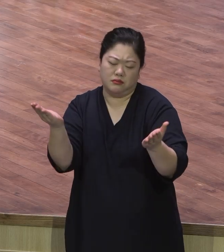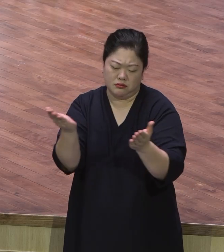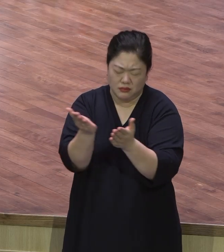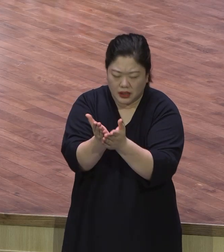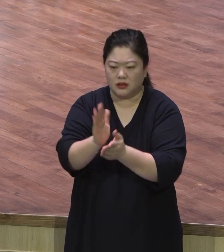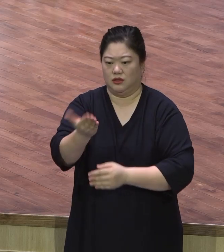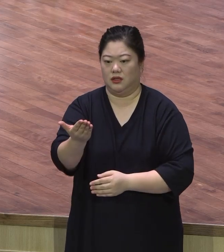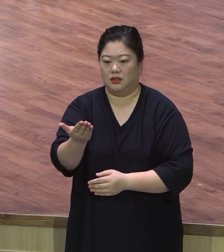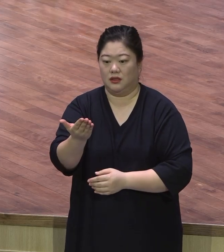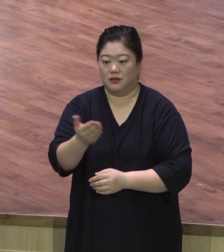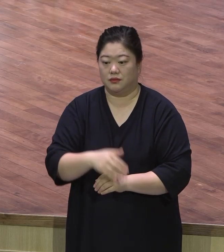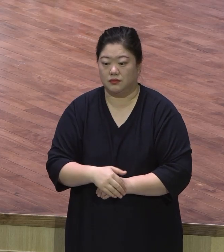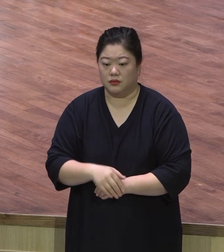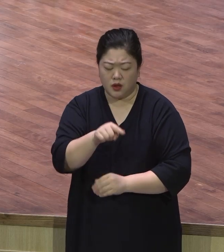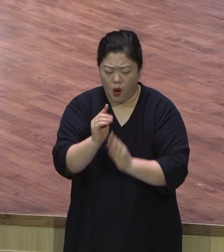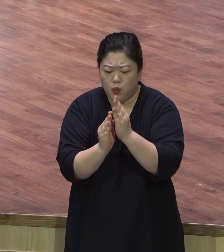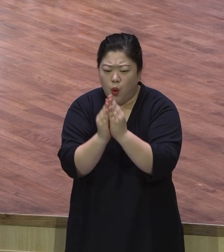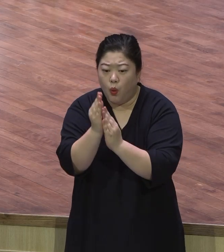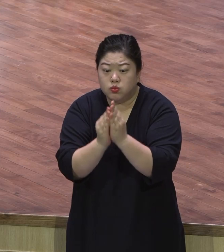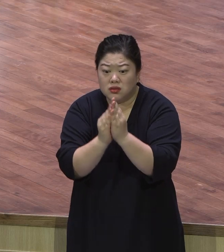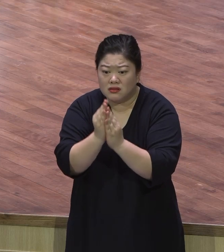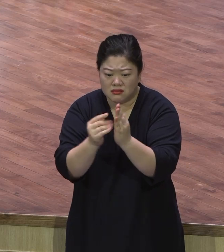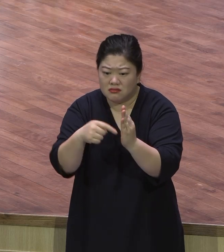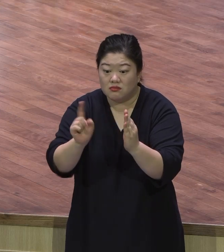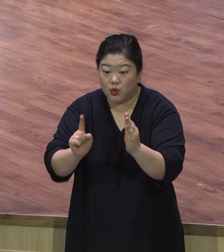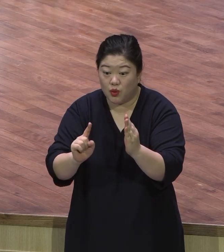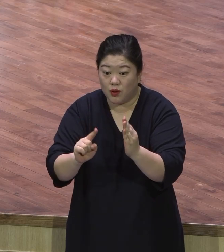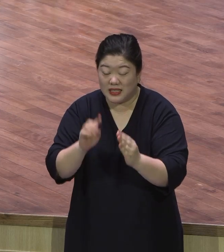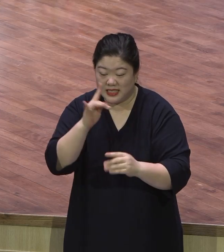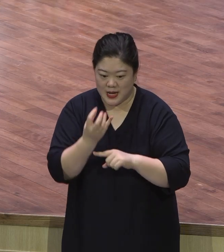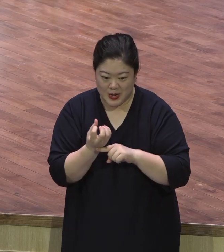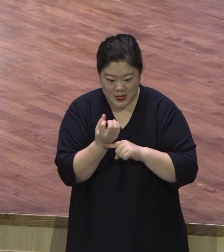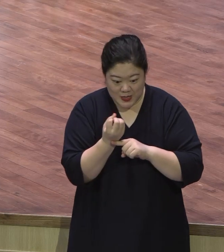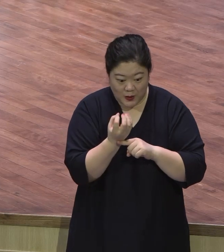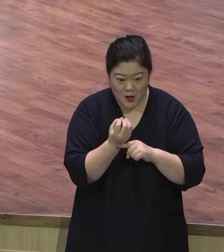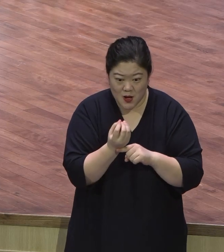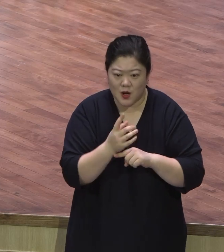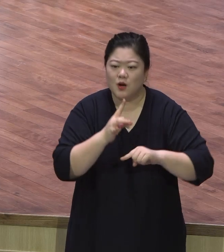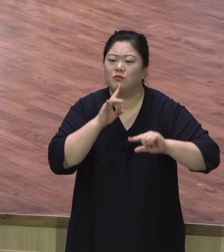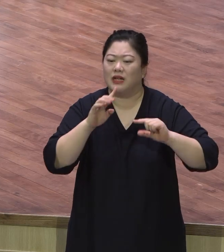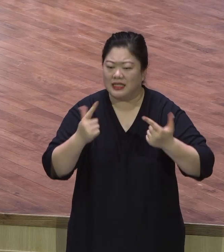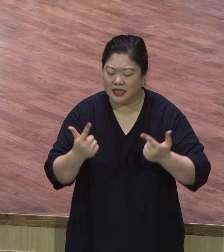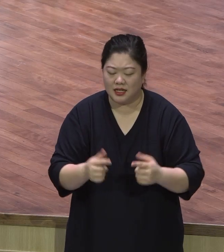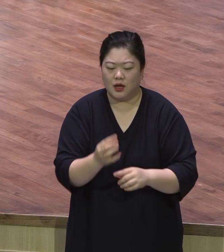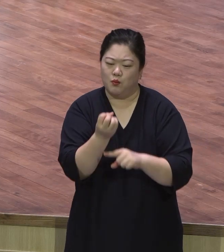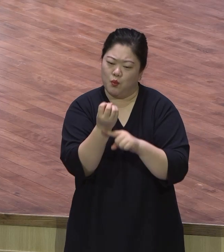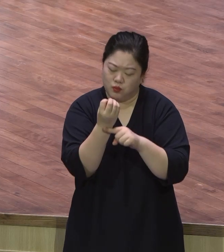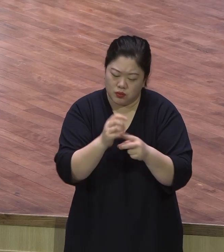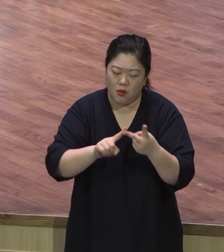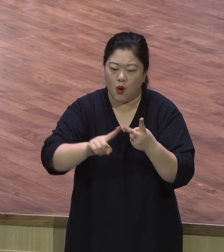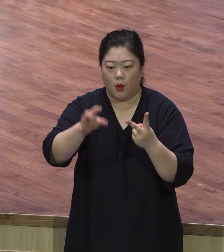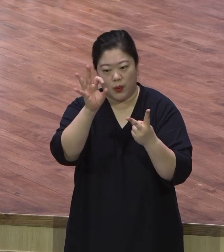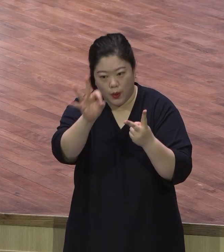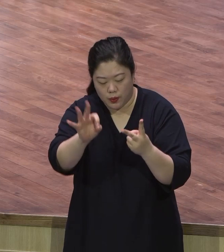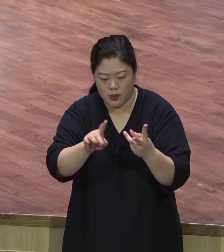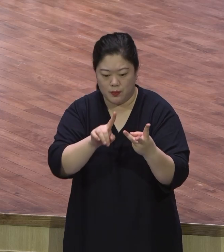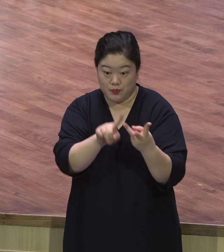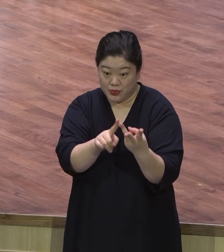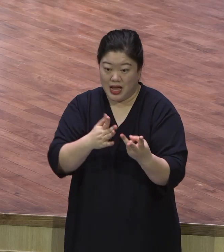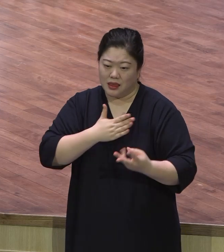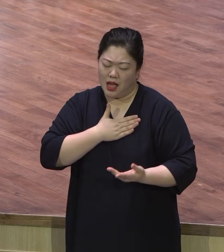여기서 말하는 보물이 뭡니까? 단순히 물질이나 돈만을 의미하는 것이 아니에요. 돈을 포함해서 자신이